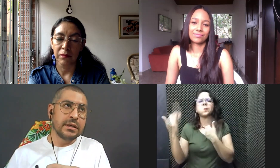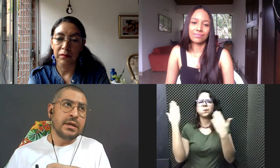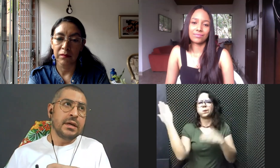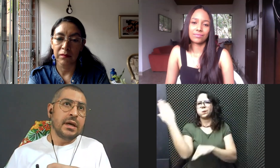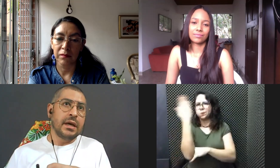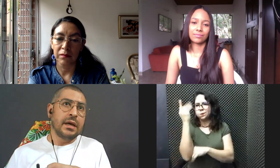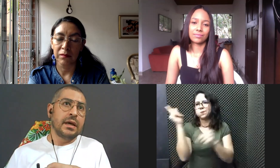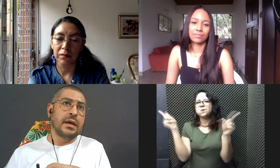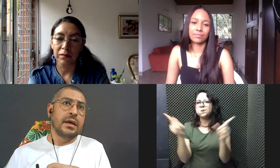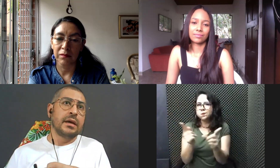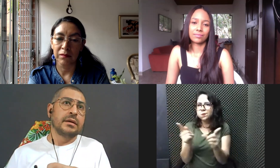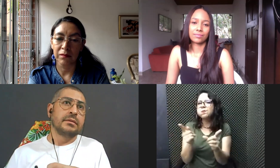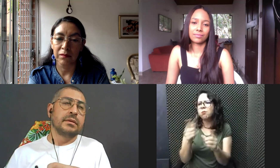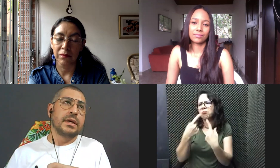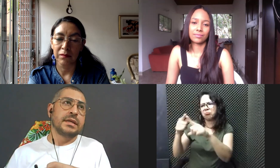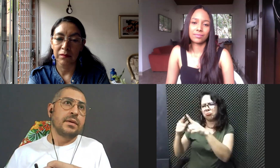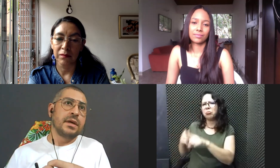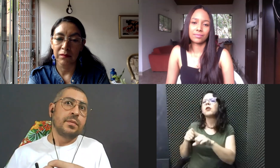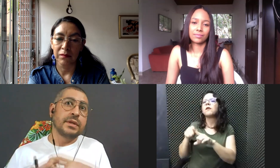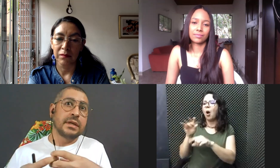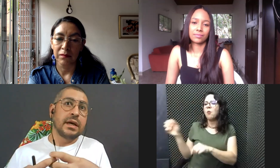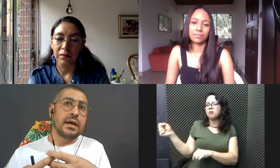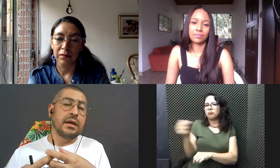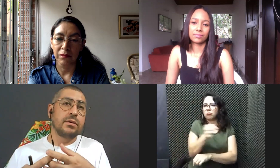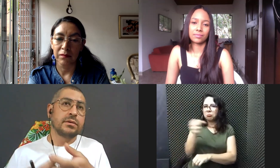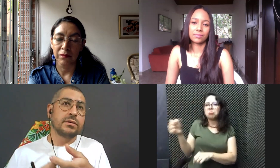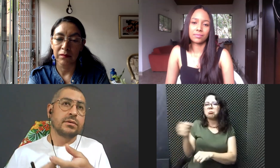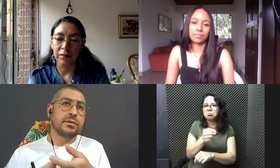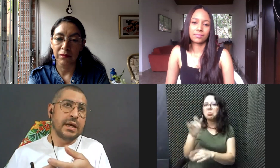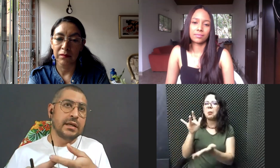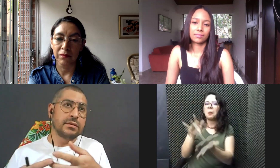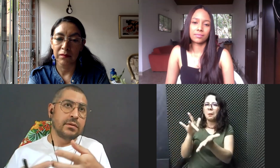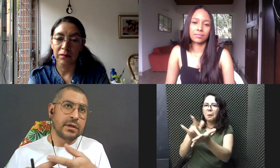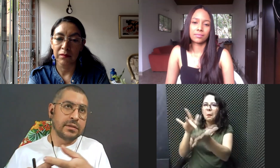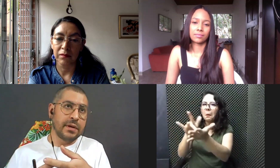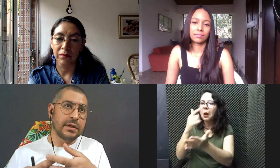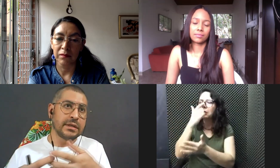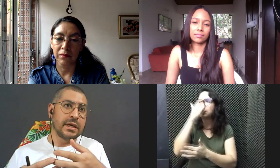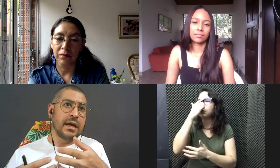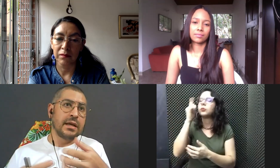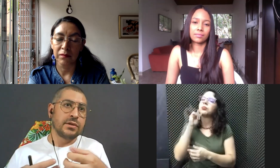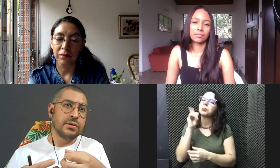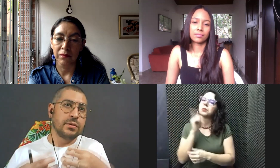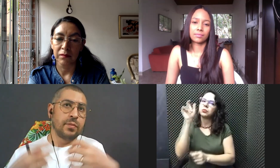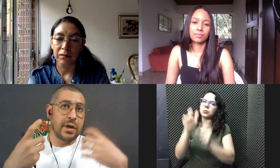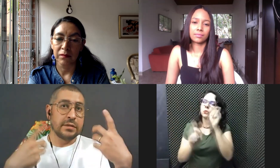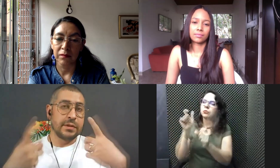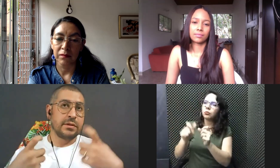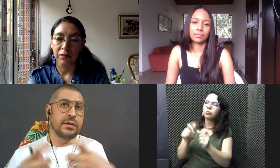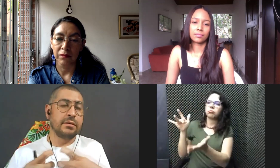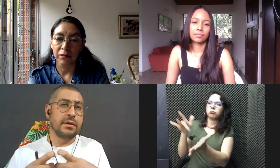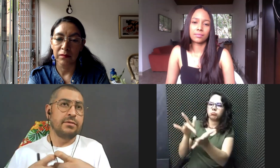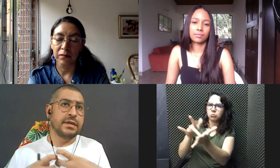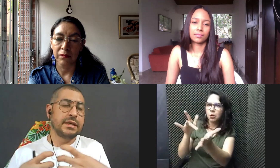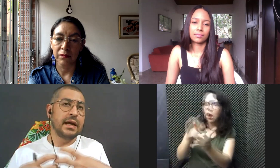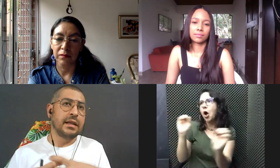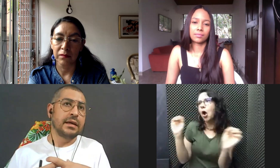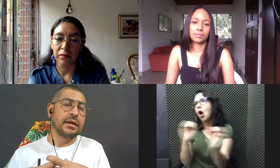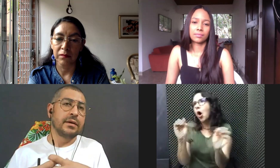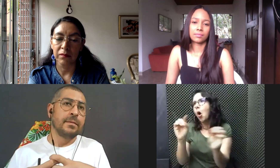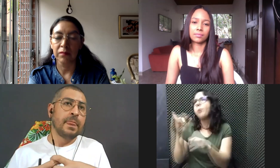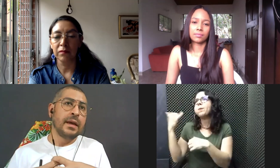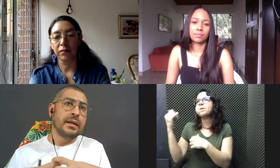sordas. He sabido pues que hay algunos comerciales o algunas pautas que han hecho por la expresión